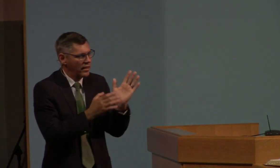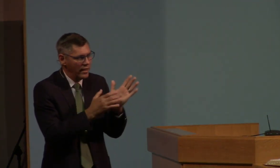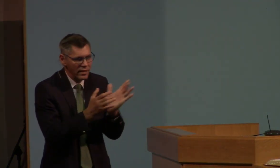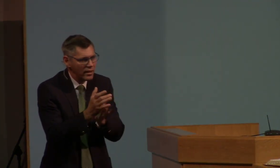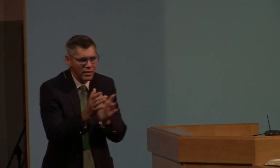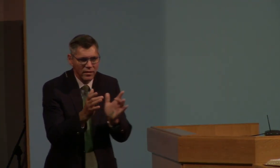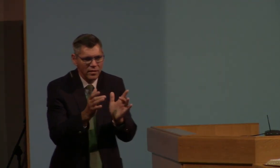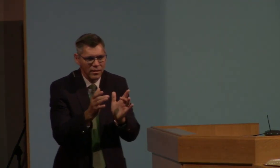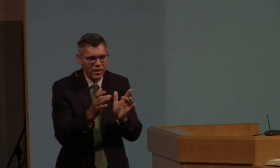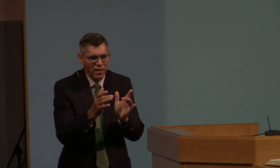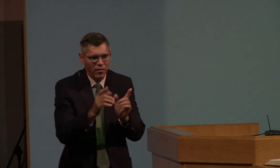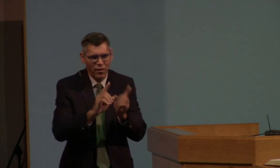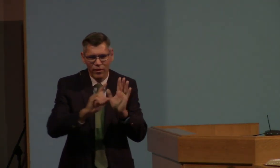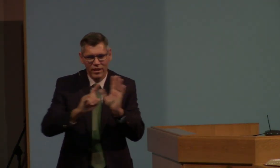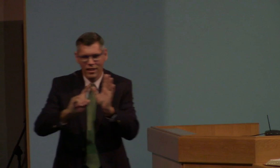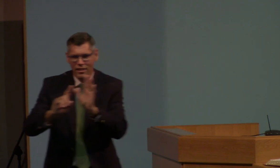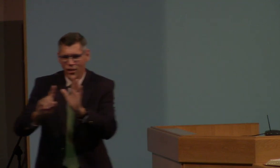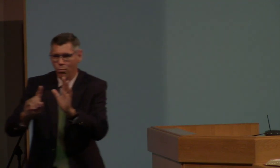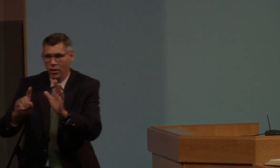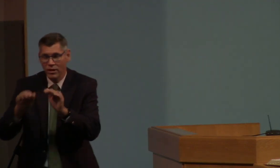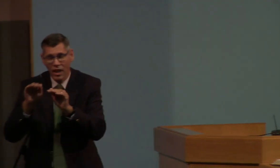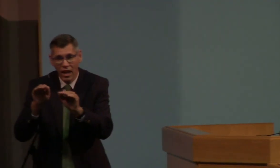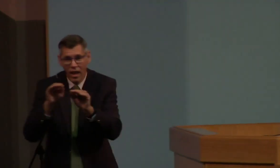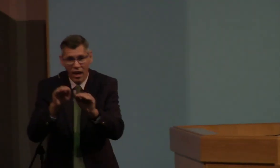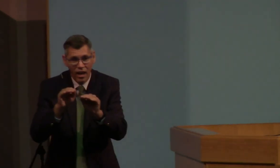Jesus wil vir sy disippels leer,